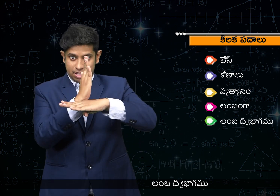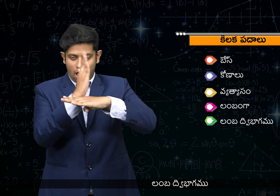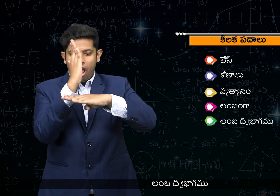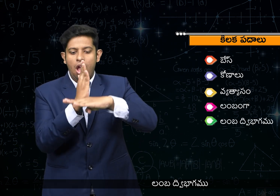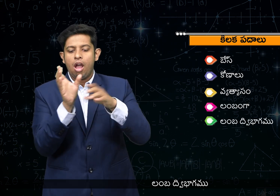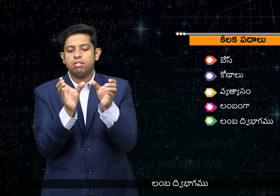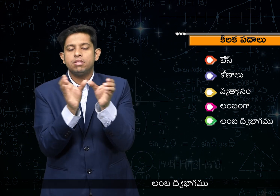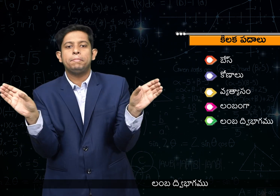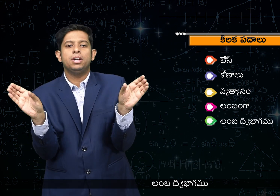ద్విభాగము,